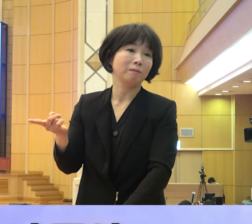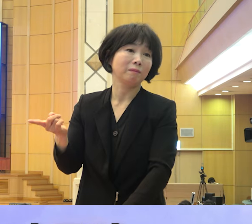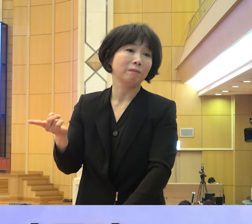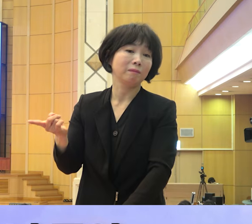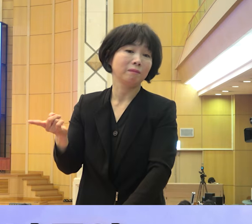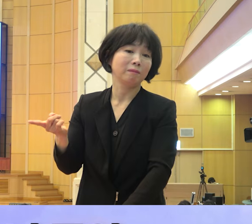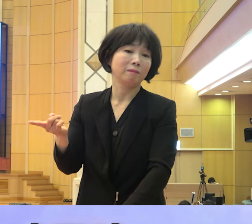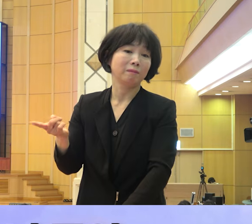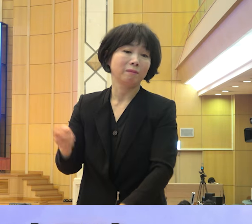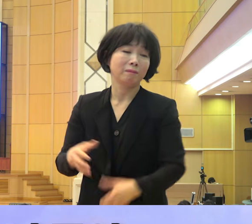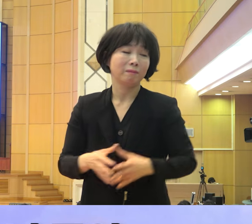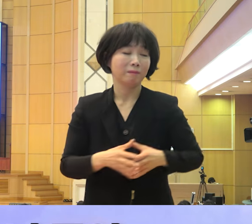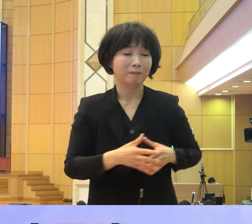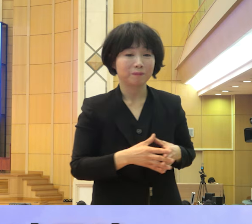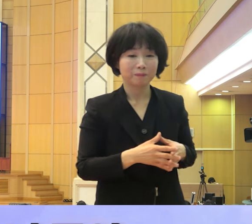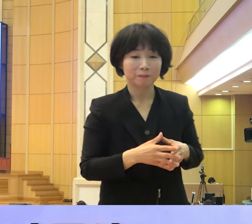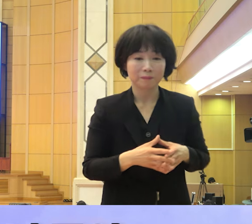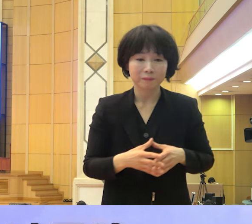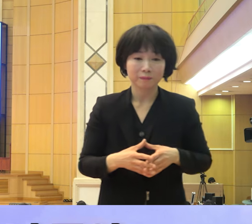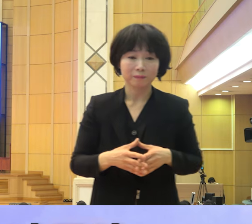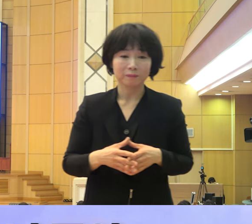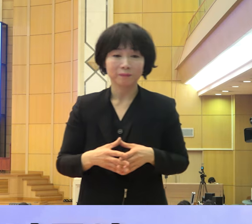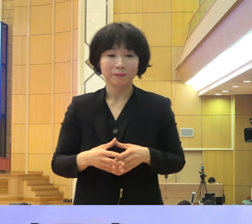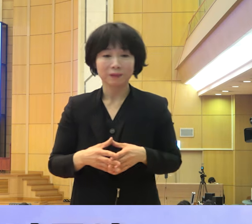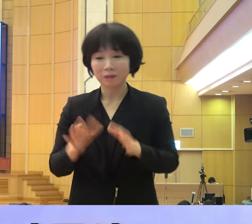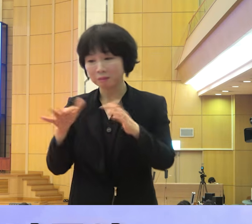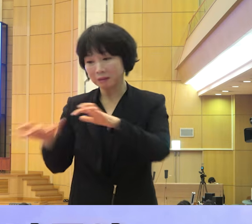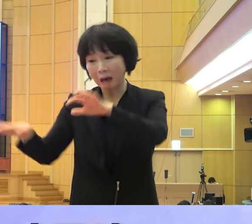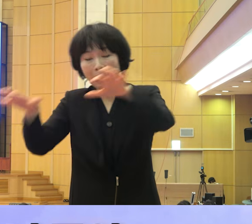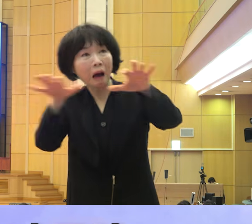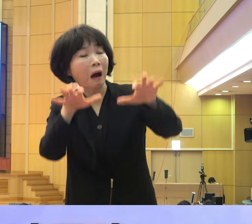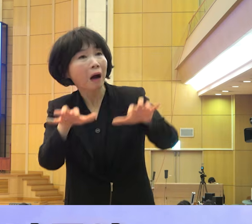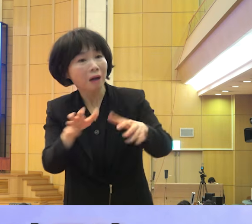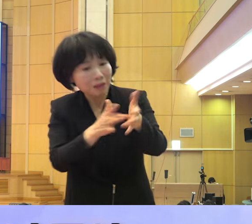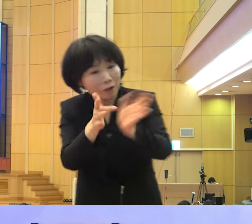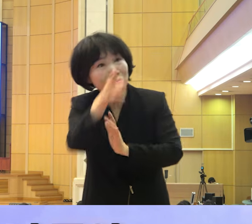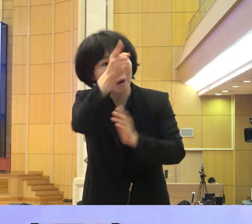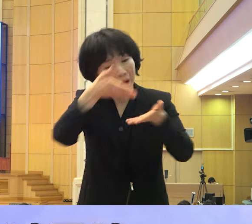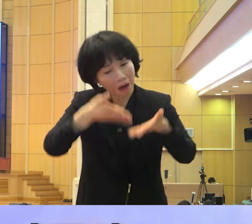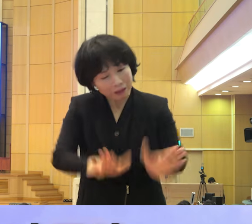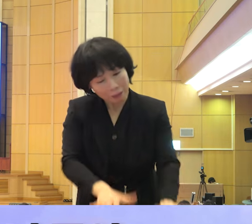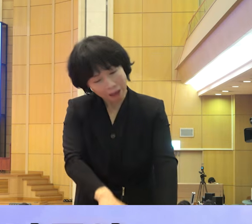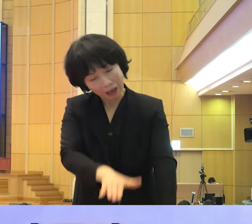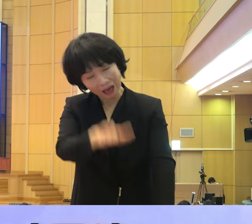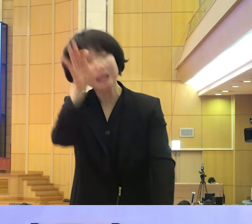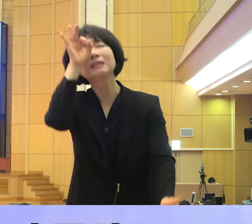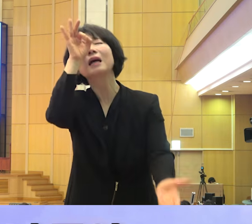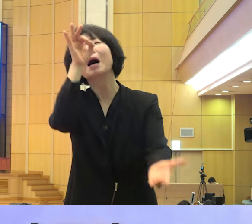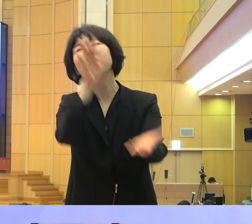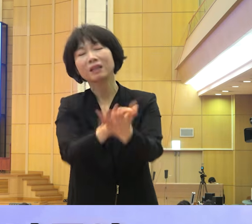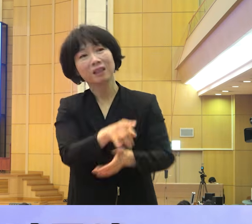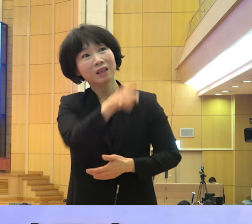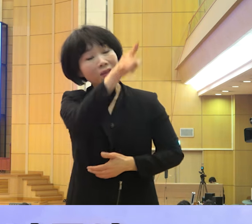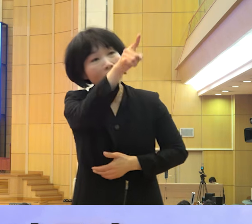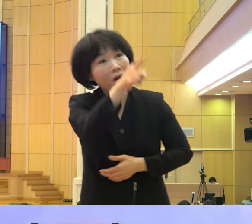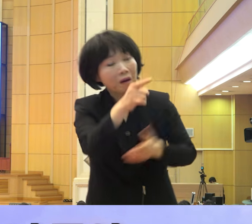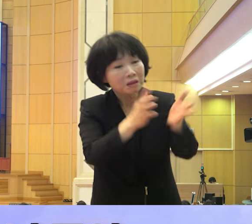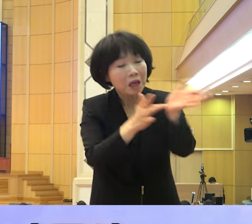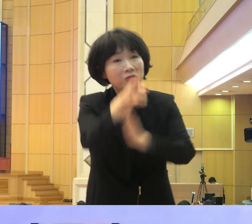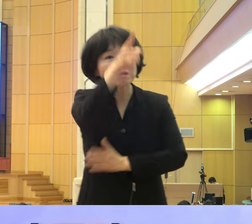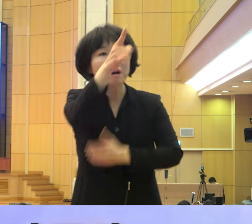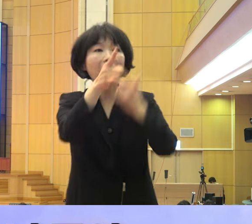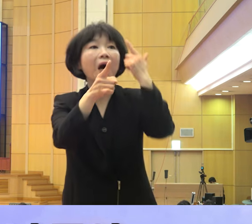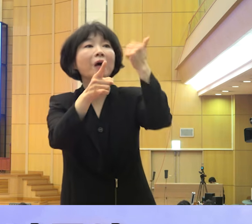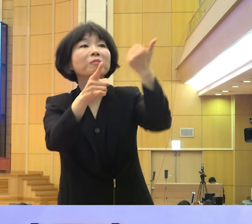아는데, 그리고 너 어려서부터 자라난 거 다 알아. 우리가 너 아버지 목수 일할 때 너